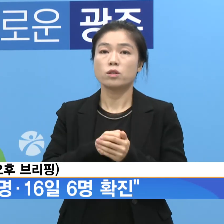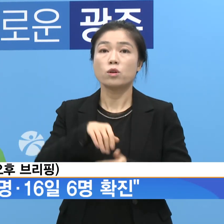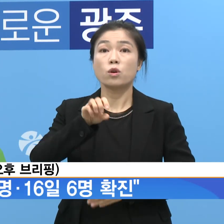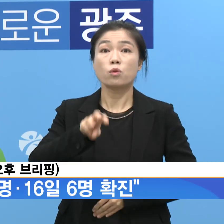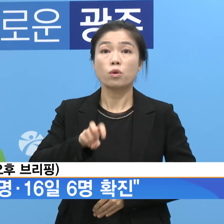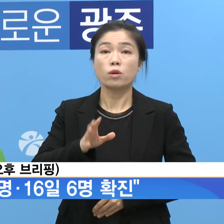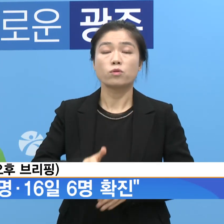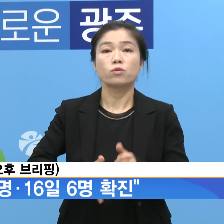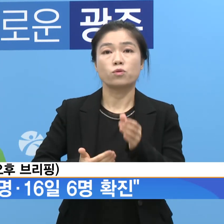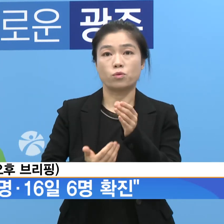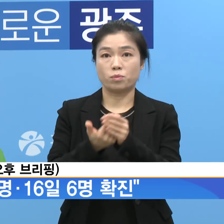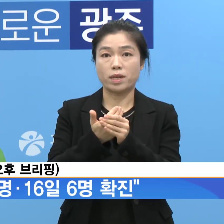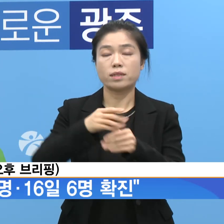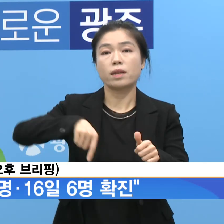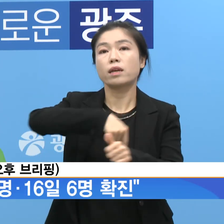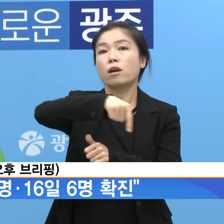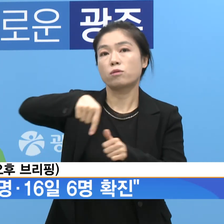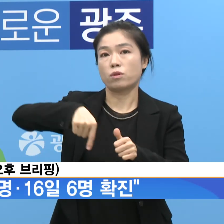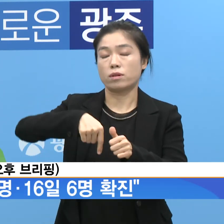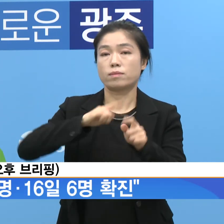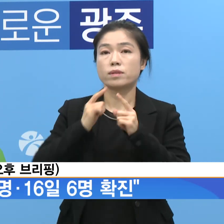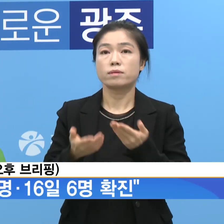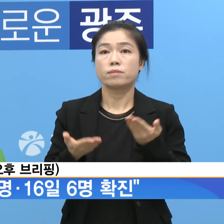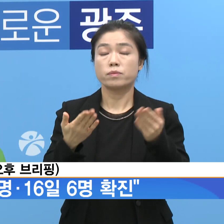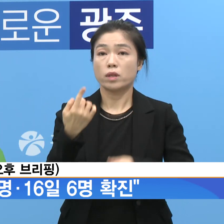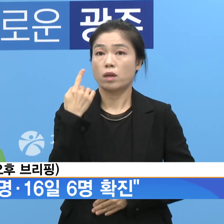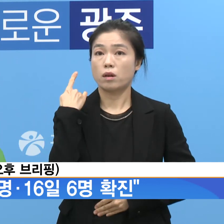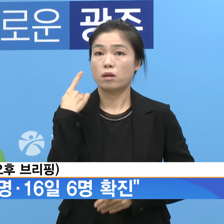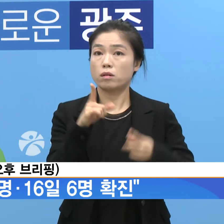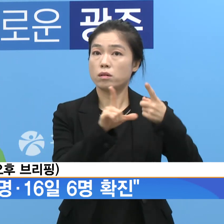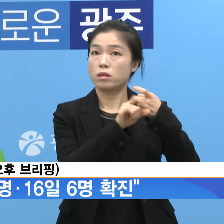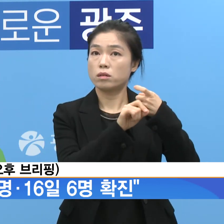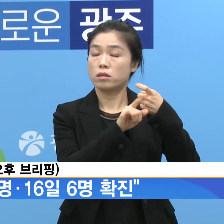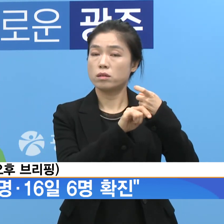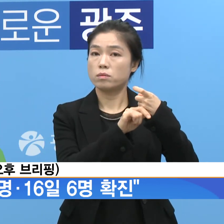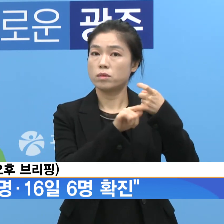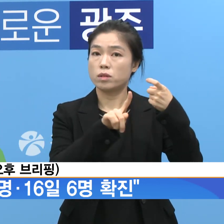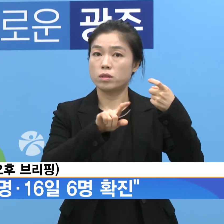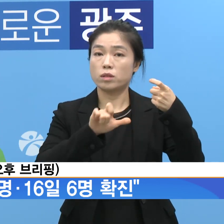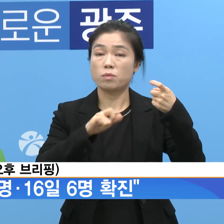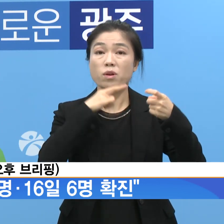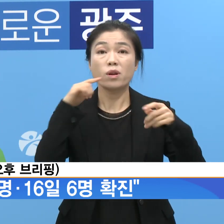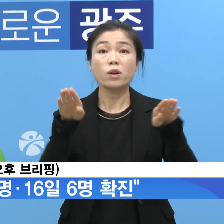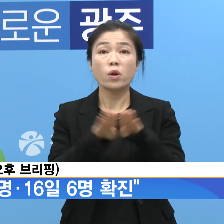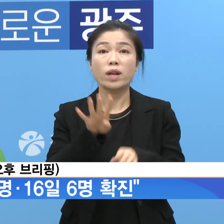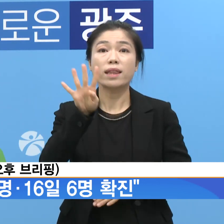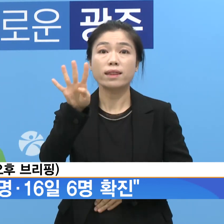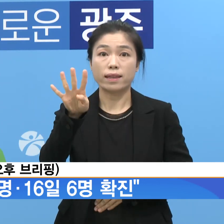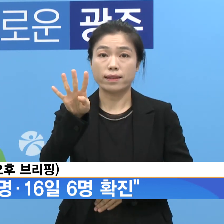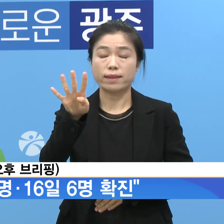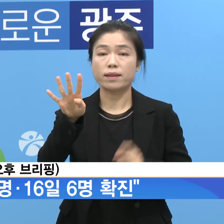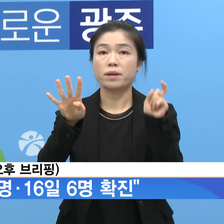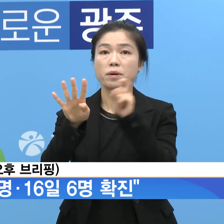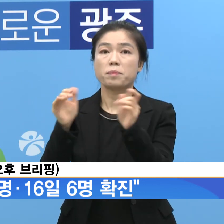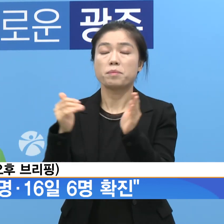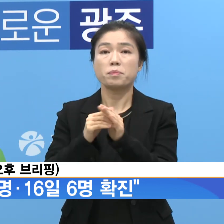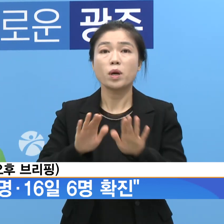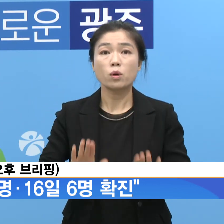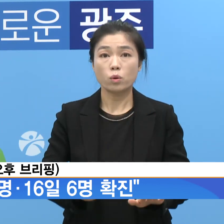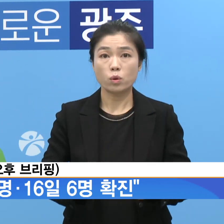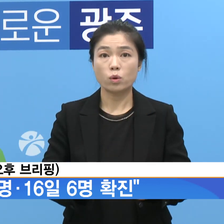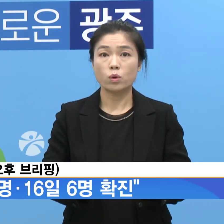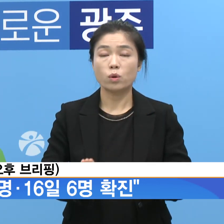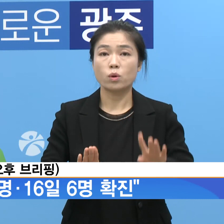강조 황 역시 발생현황 입니다 어제 11월 15일 일요일에 4명 확진 되었구요 오늘